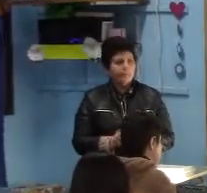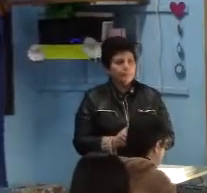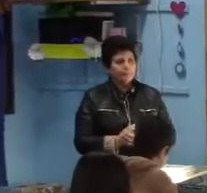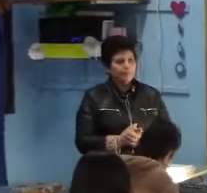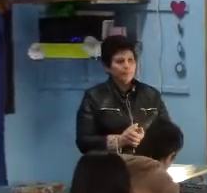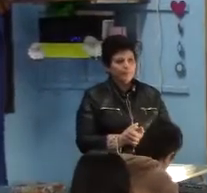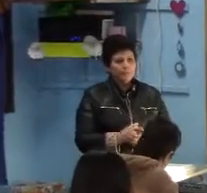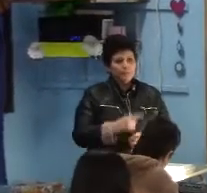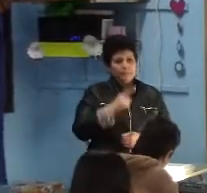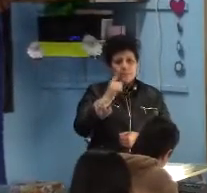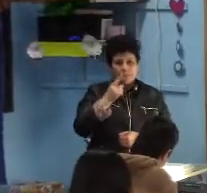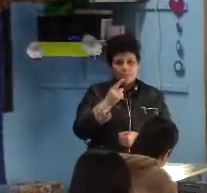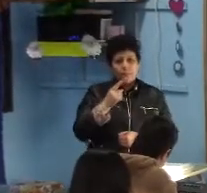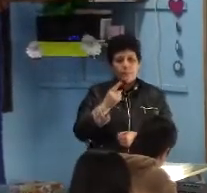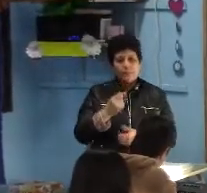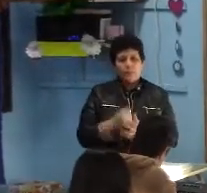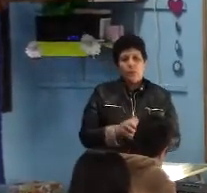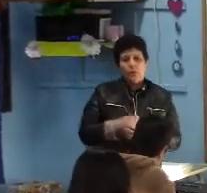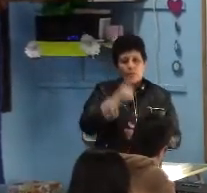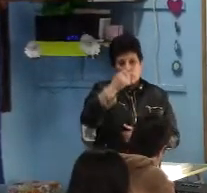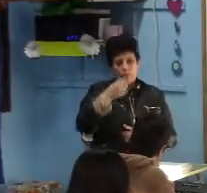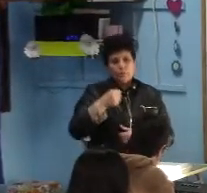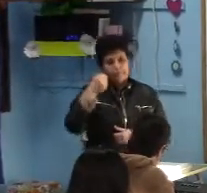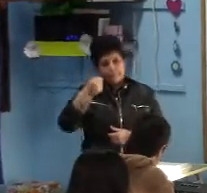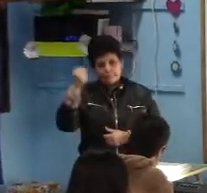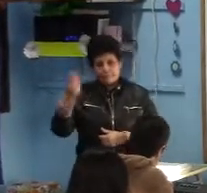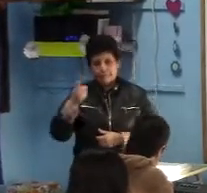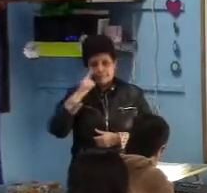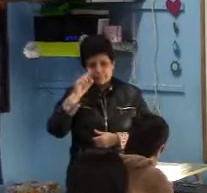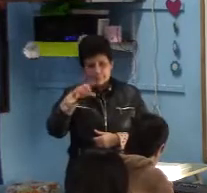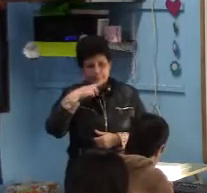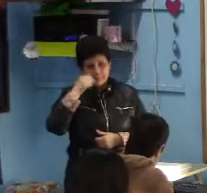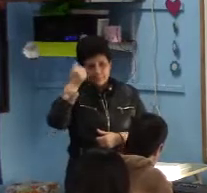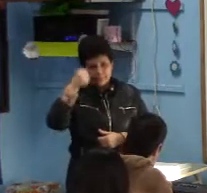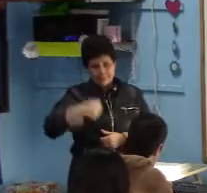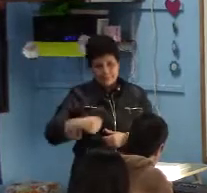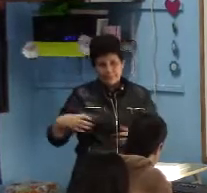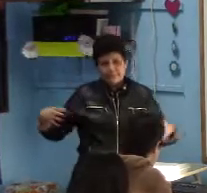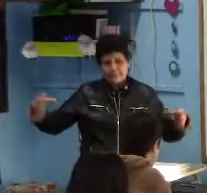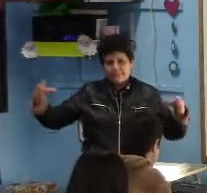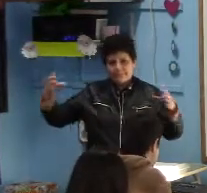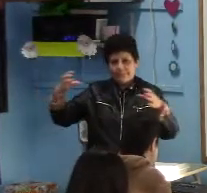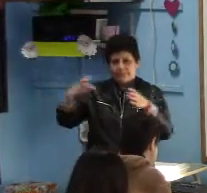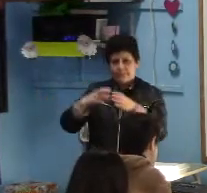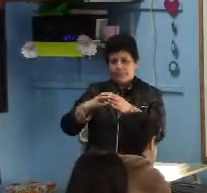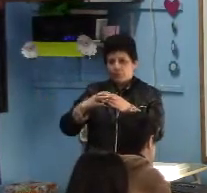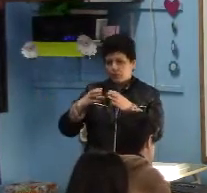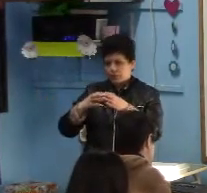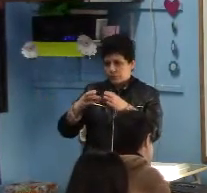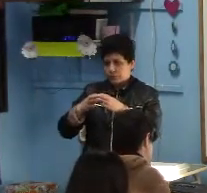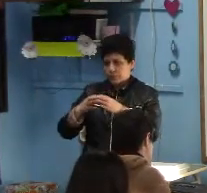de la Asociación del Norte para tener esta reunión y poder